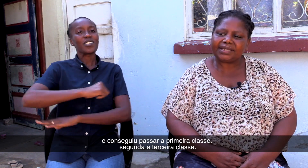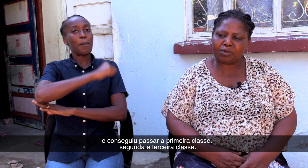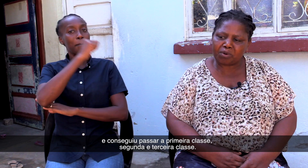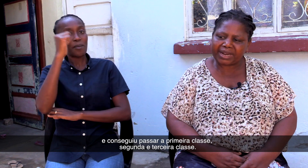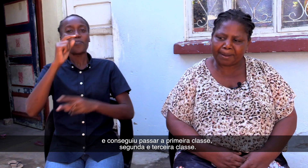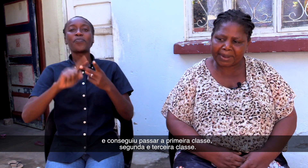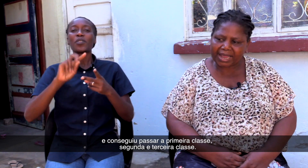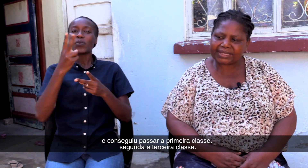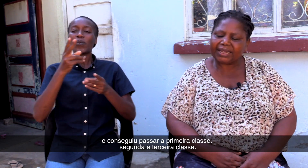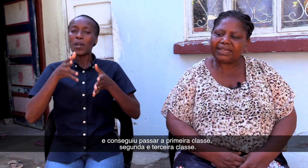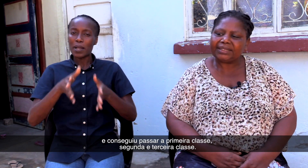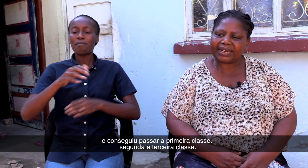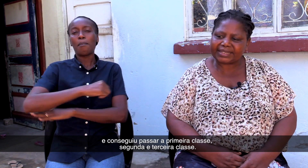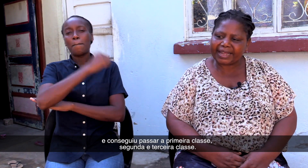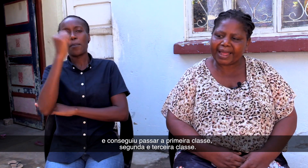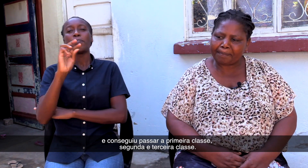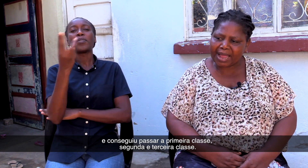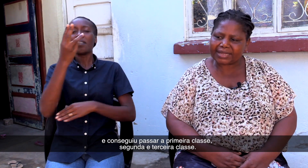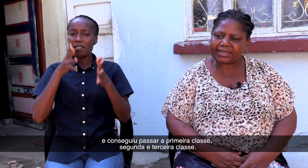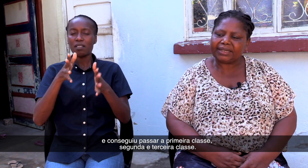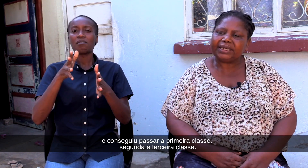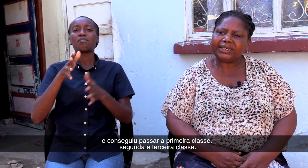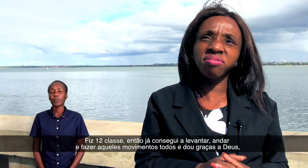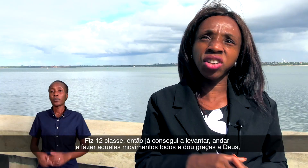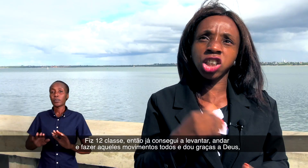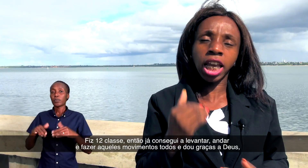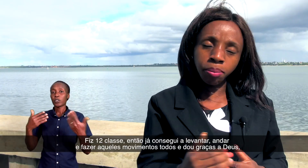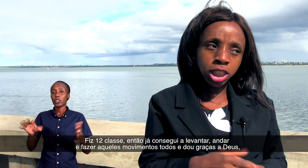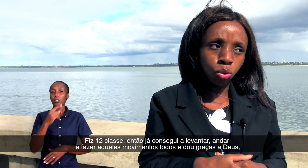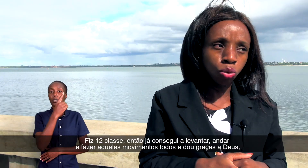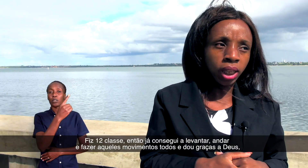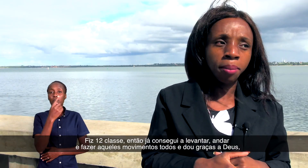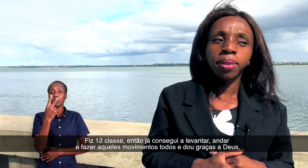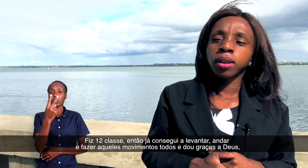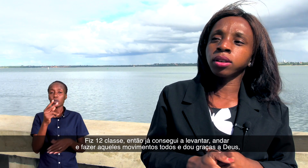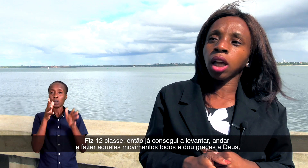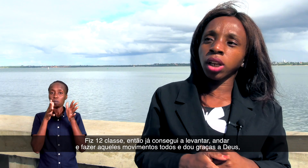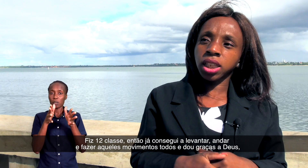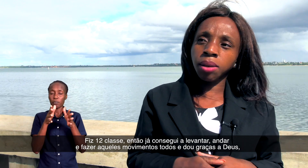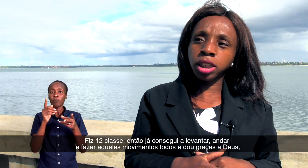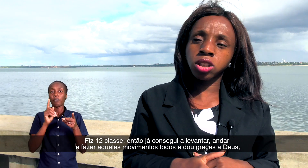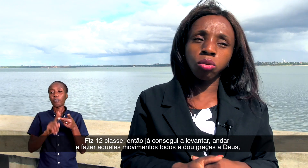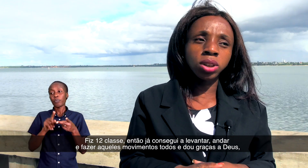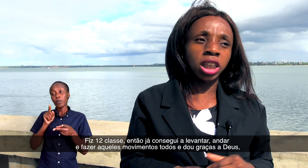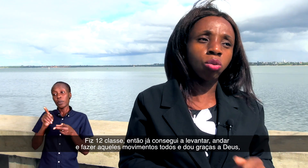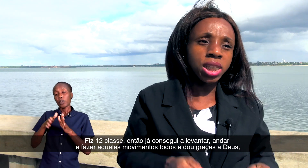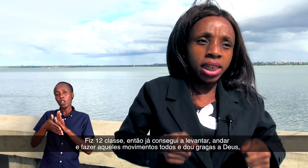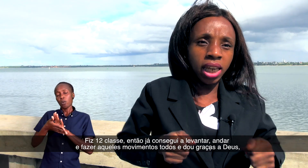classe. Segunda e terceira classe. Fiz décima segunda. Então, na décima segunda, já conseguia